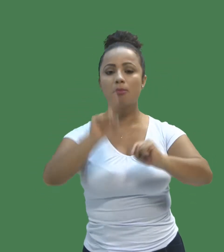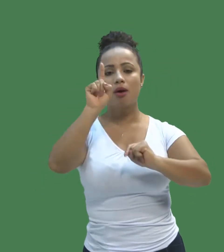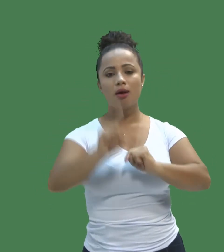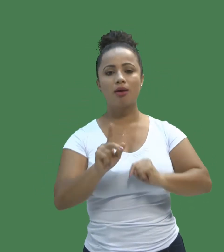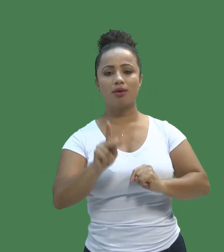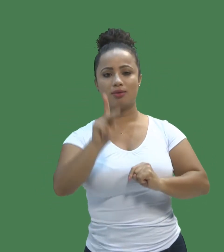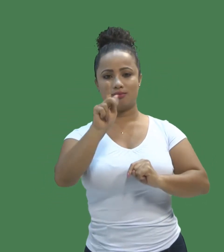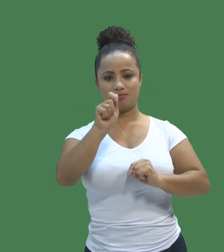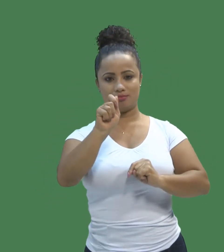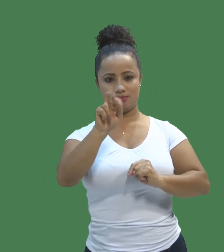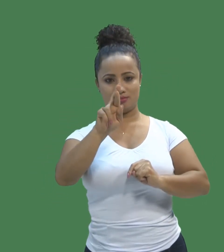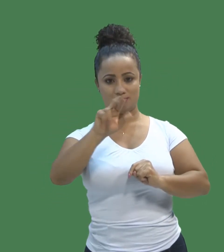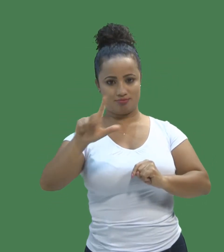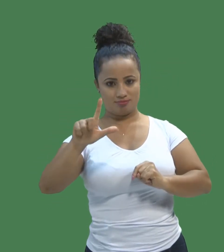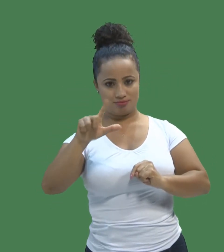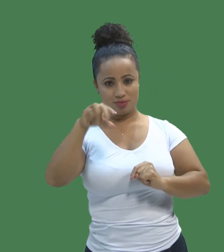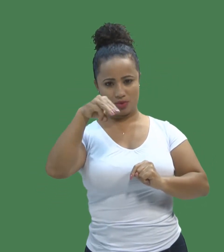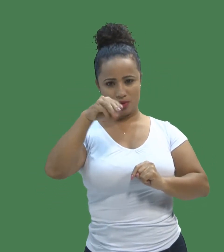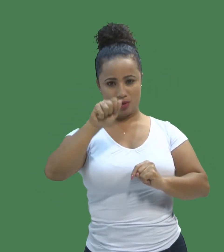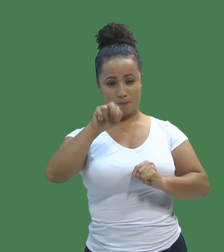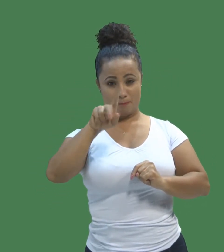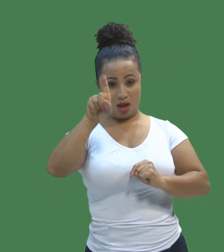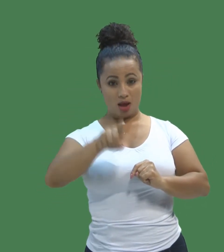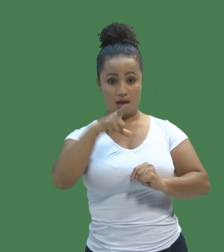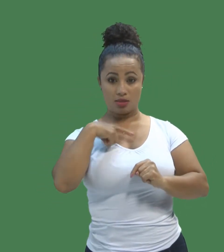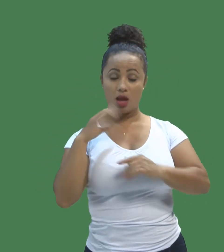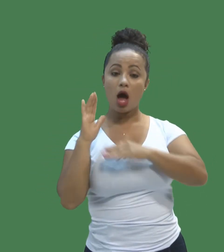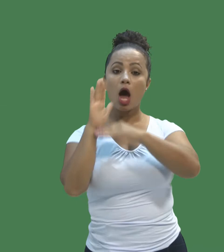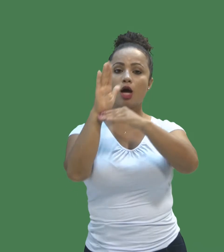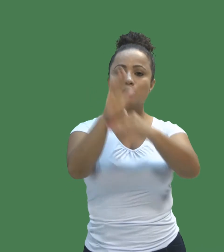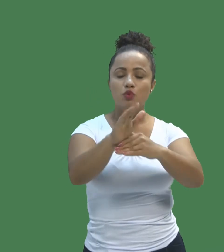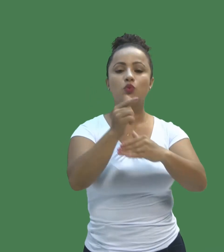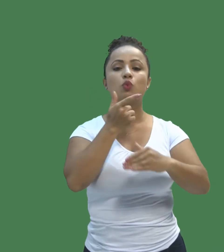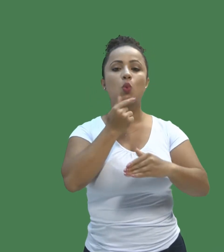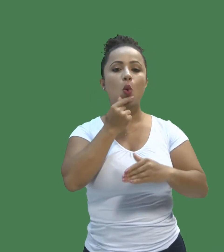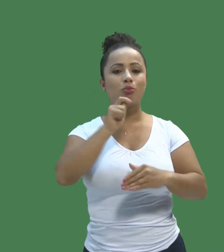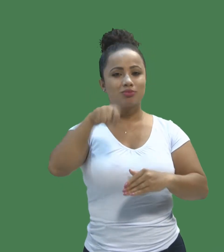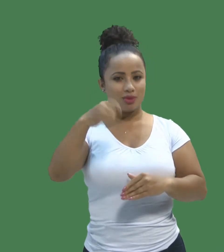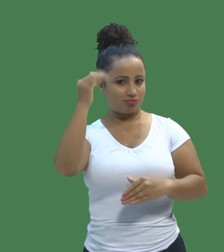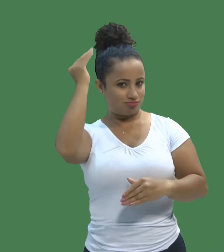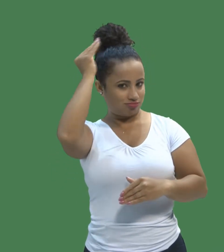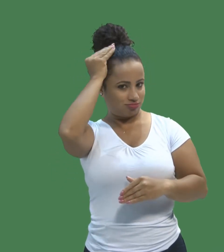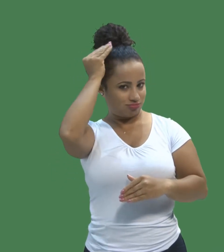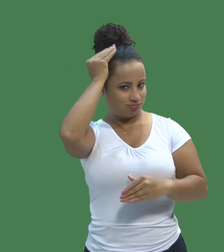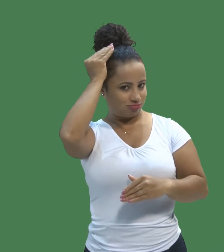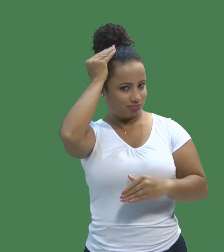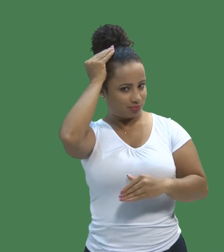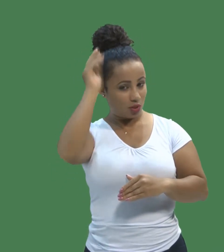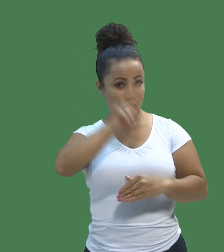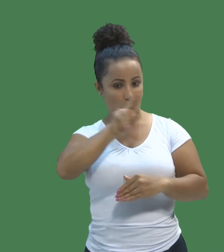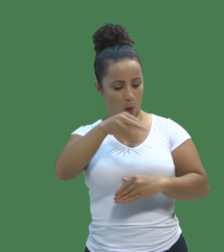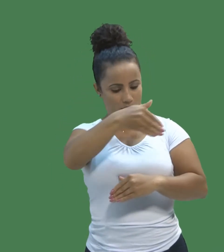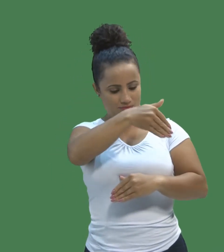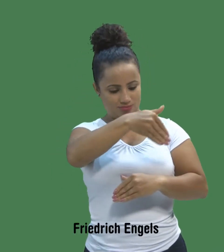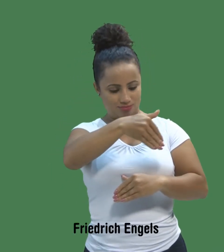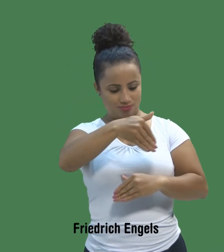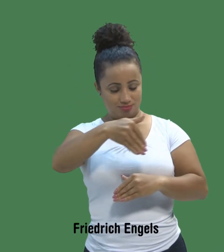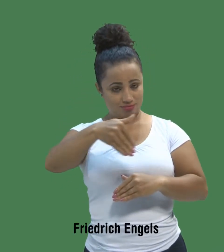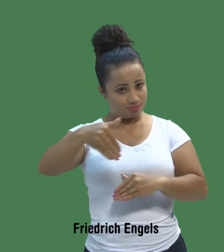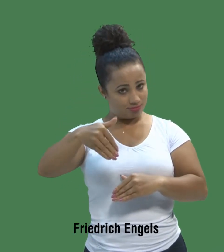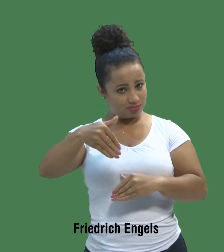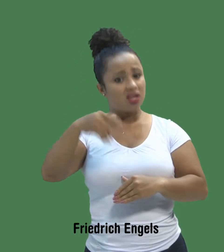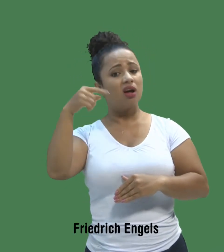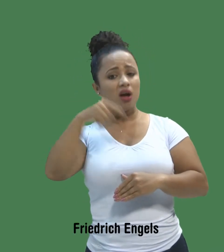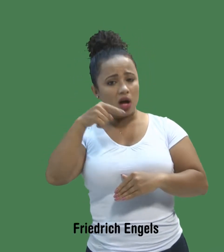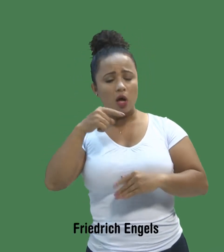crítica foi Karl Marx, auxiliado por Friedrich Engels. Ambos demonstraram